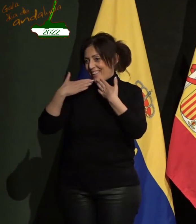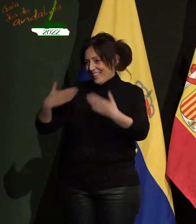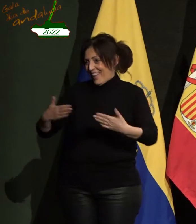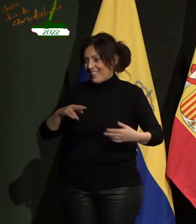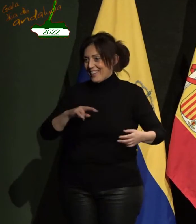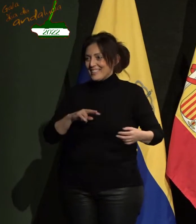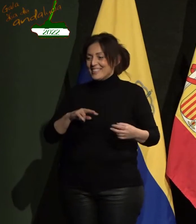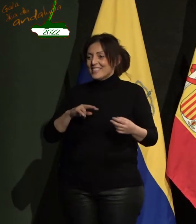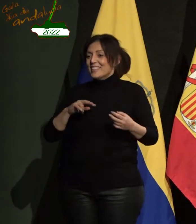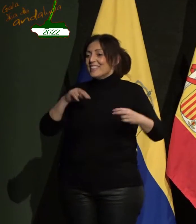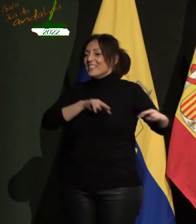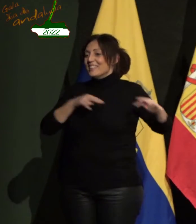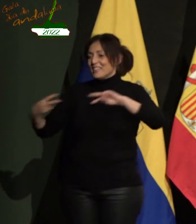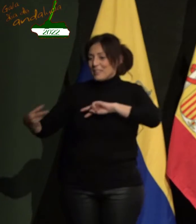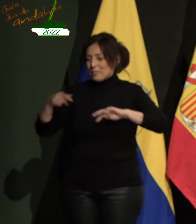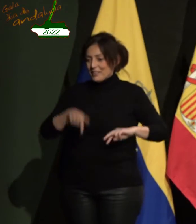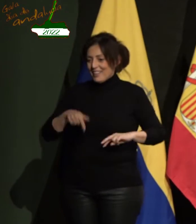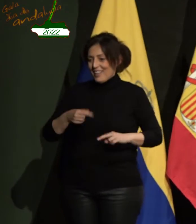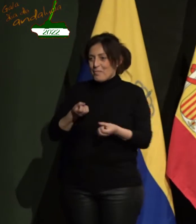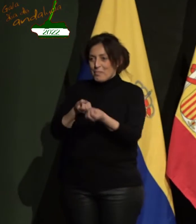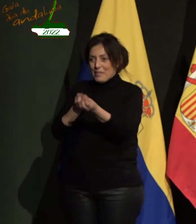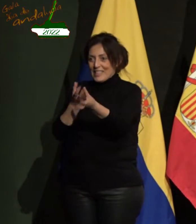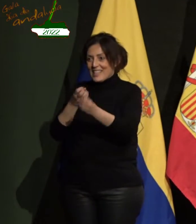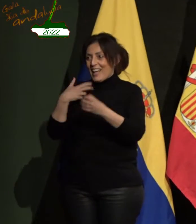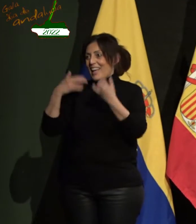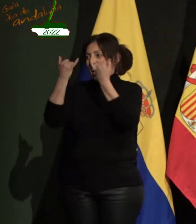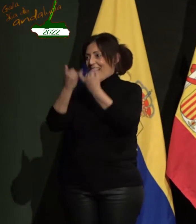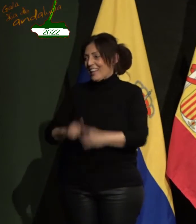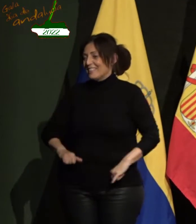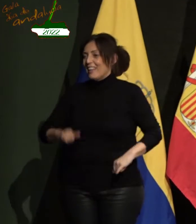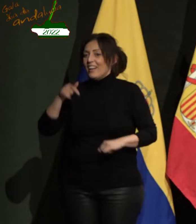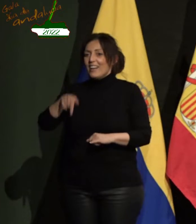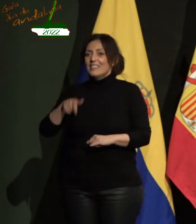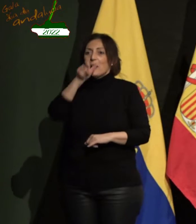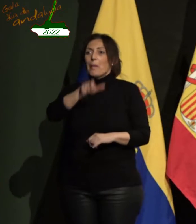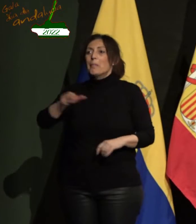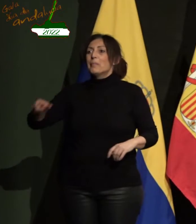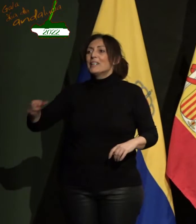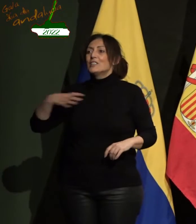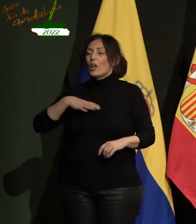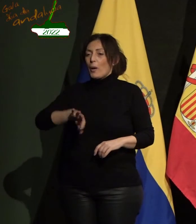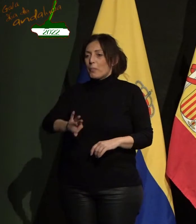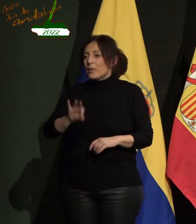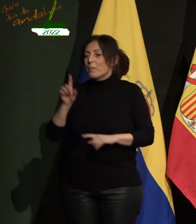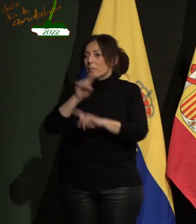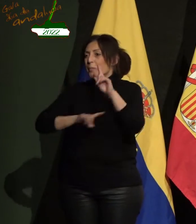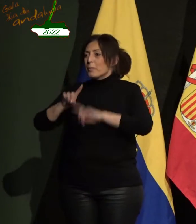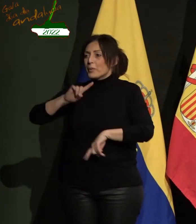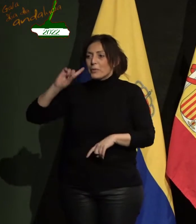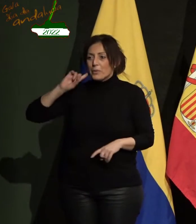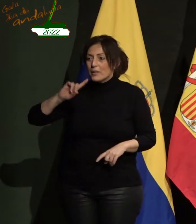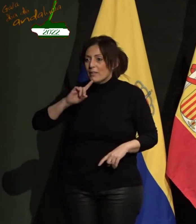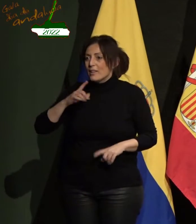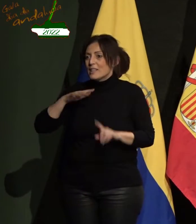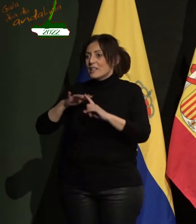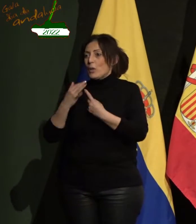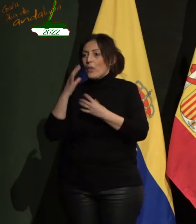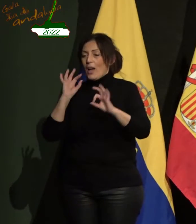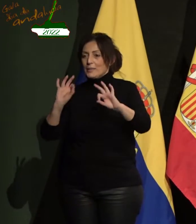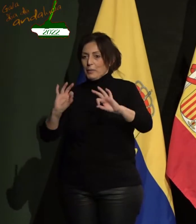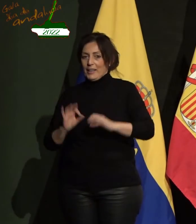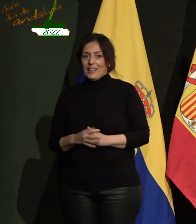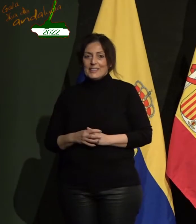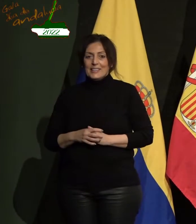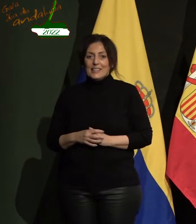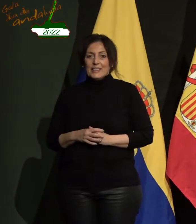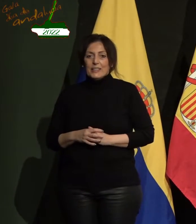va a ayudar también, bueno, a que este mensaje y este acto llegue también a las personas que puedan tener esa, pues, esa situación especial.